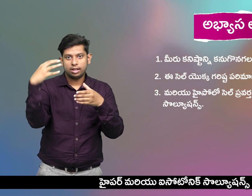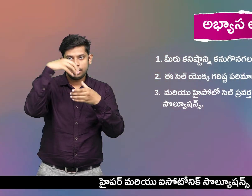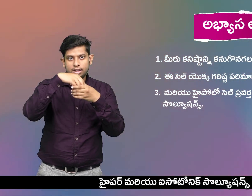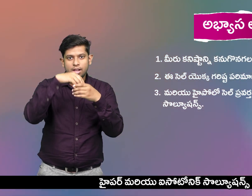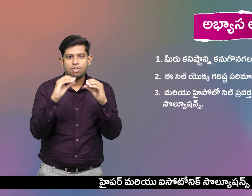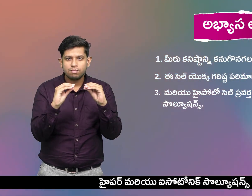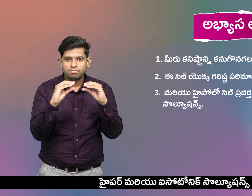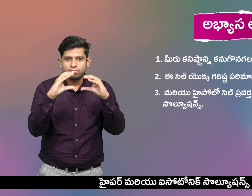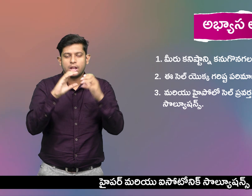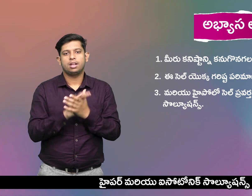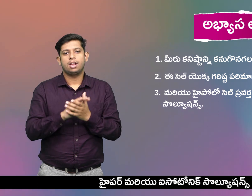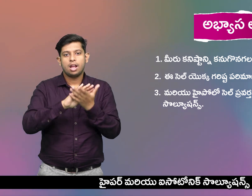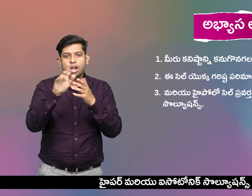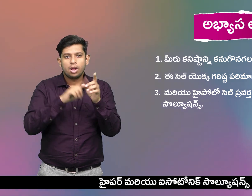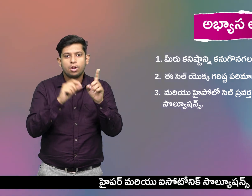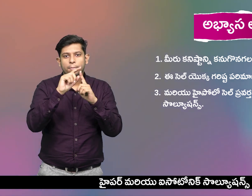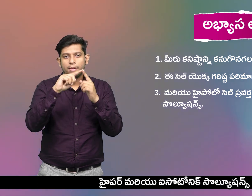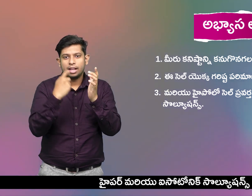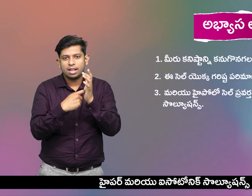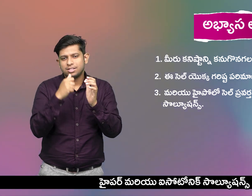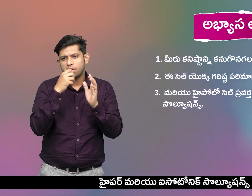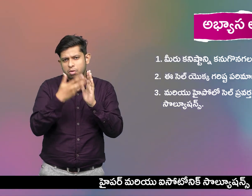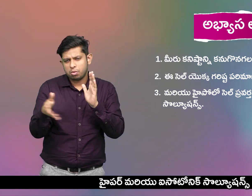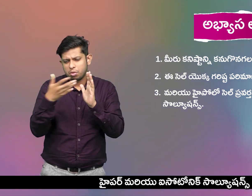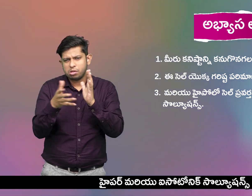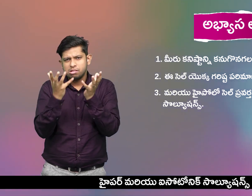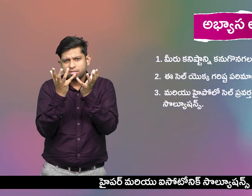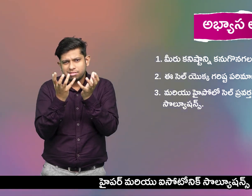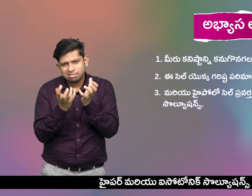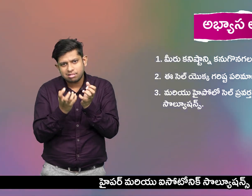హైపర్ మరియు ఐసోటోనిక్ సొల్యూషన్స్.